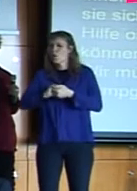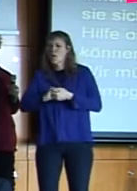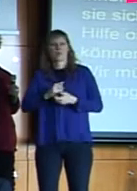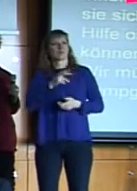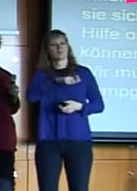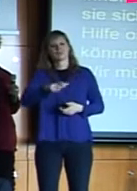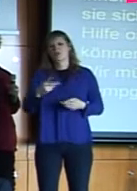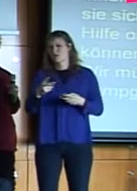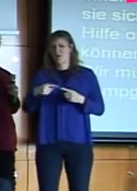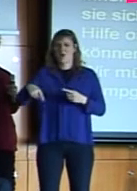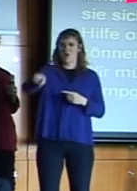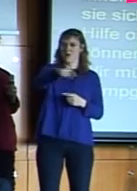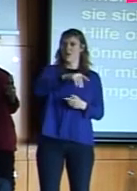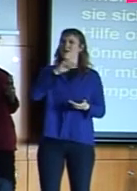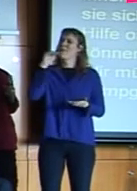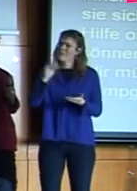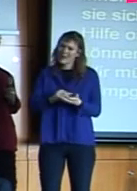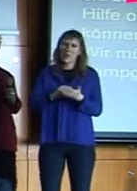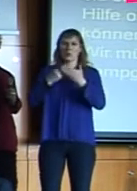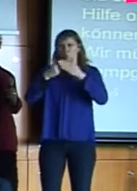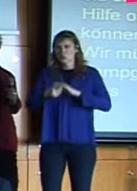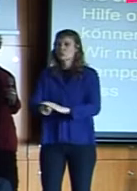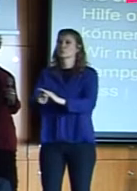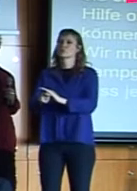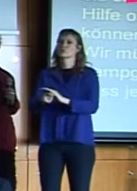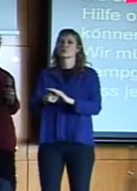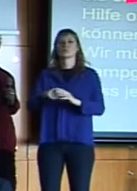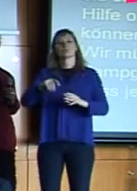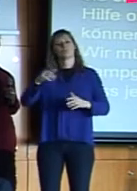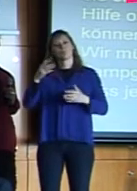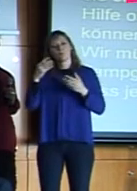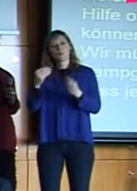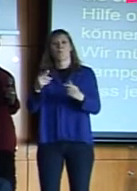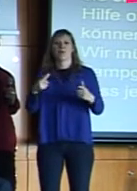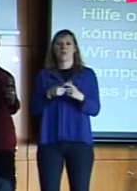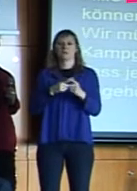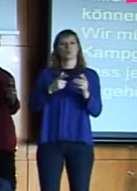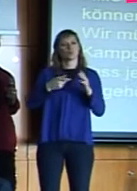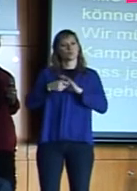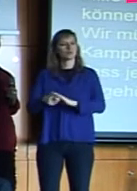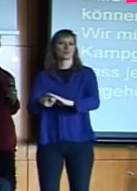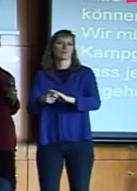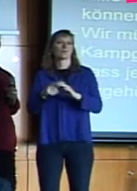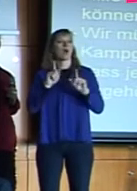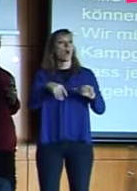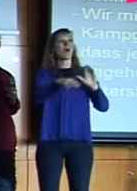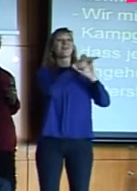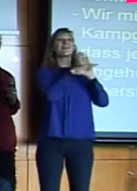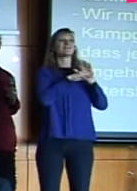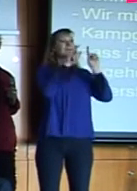Freund vorhanden ist, braucht Unterstützung, muss Unterstützung in Anspruch nehmen können und es muss